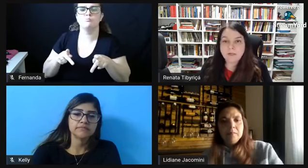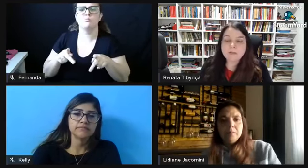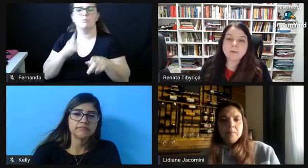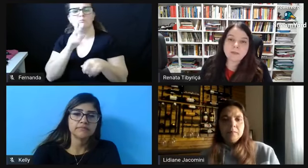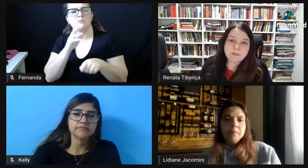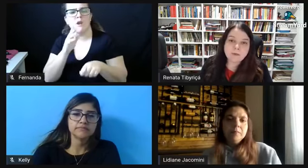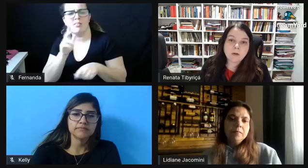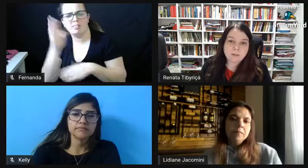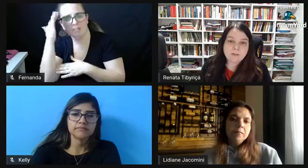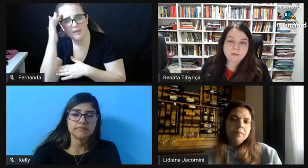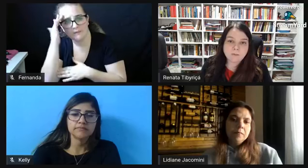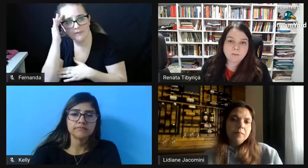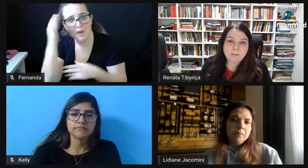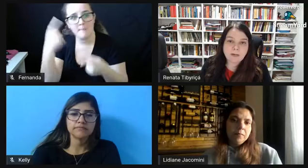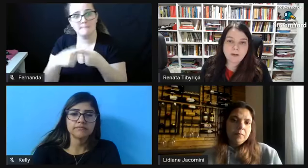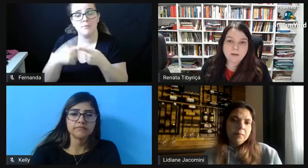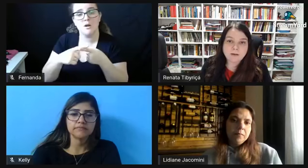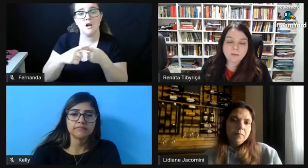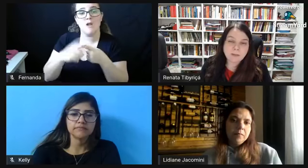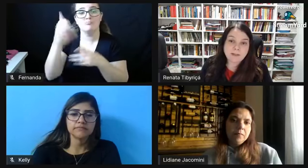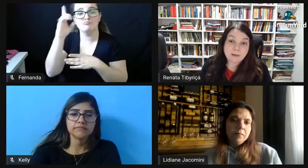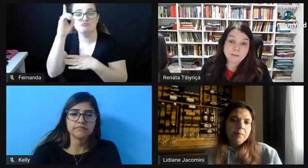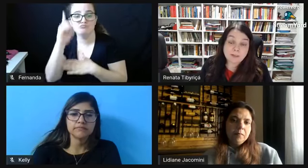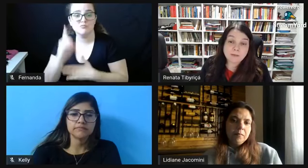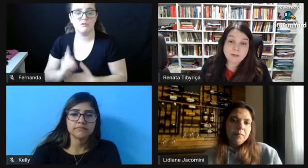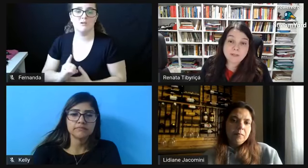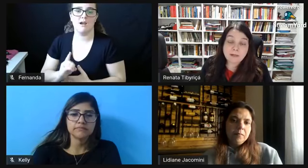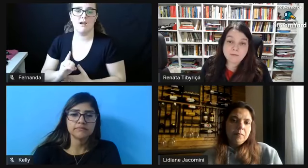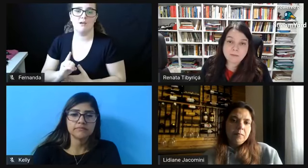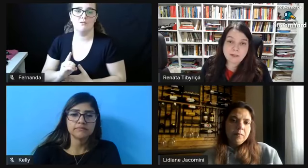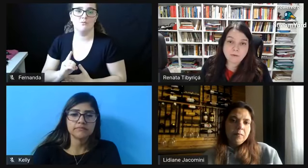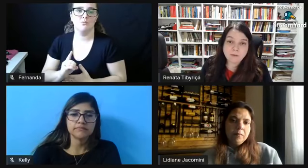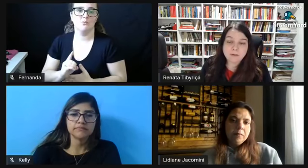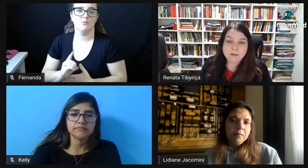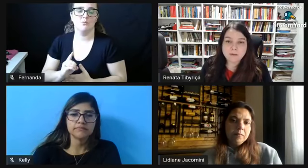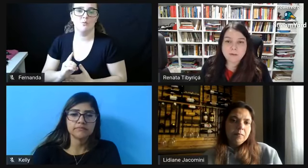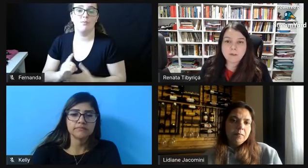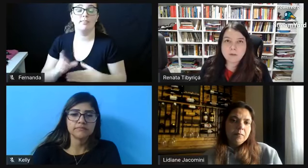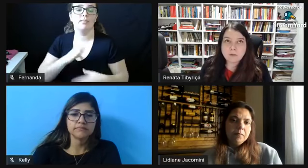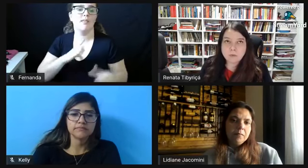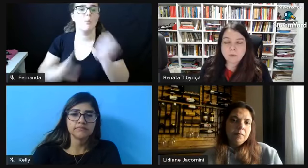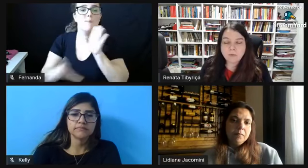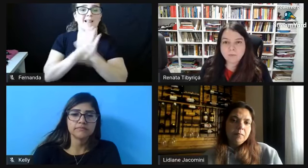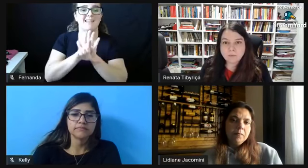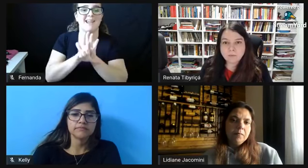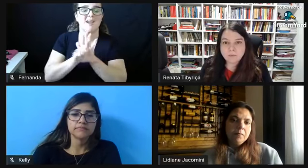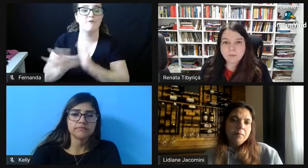direito, porque isso tem sido reconhecido porque tem no caso da lei federal, na